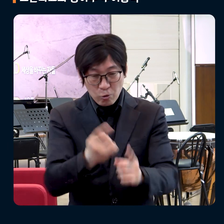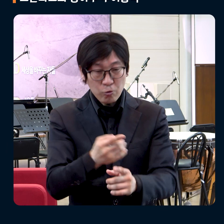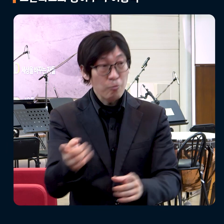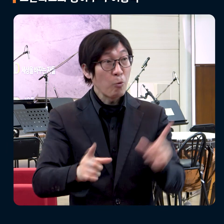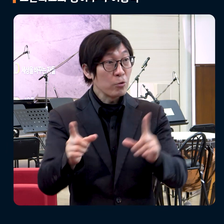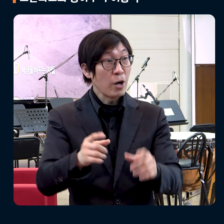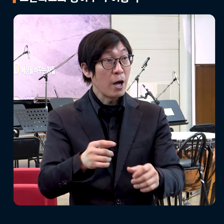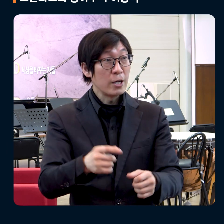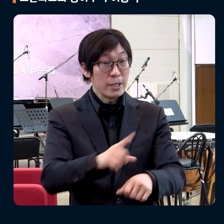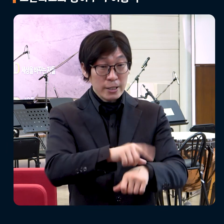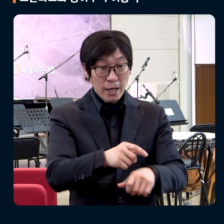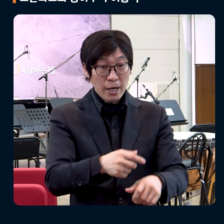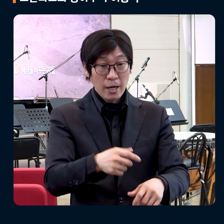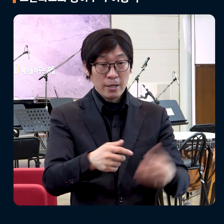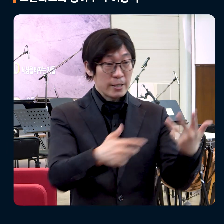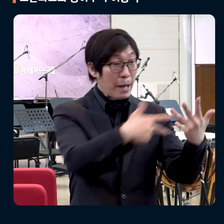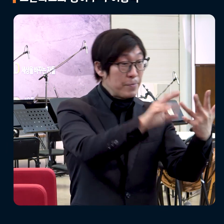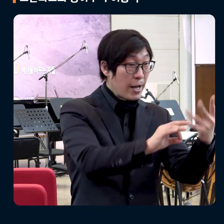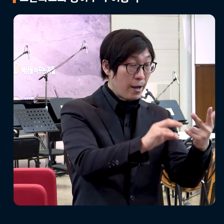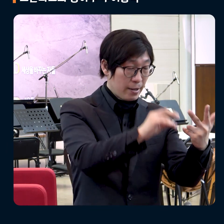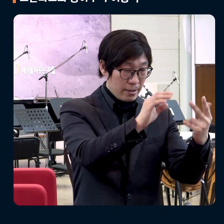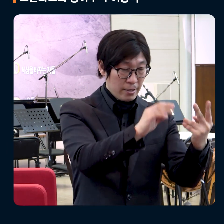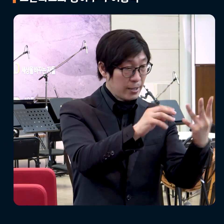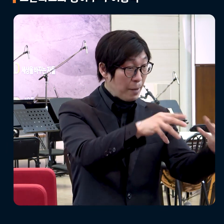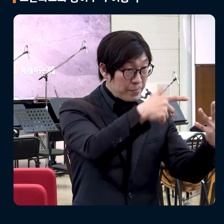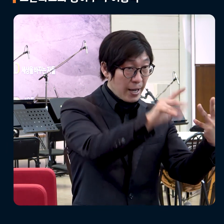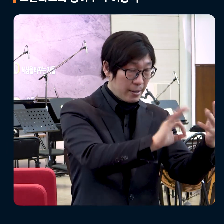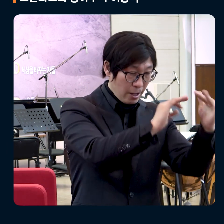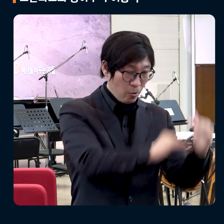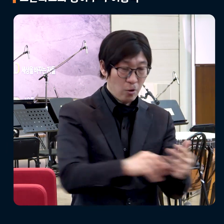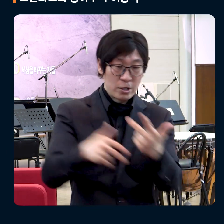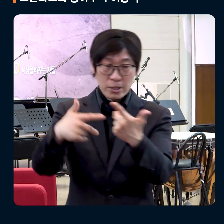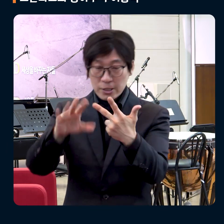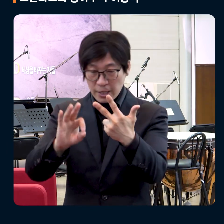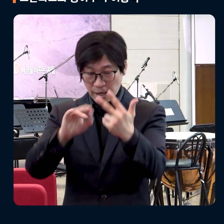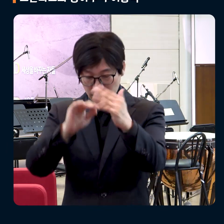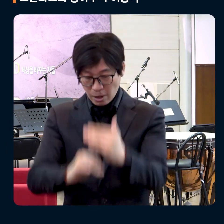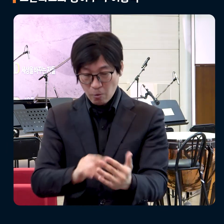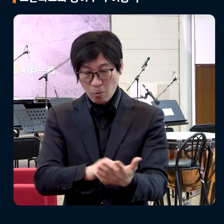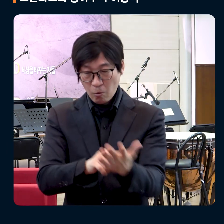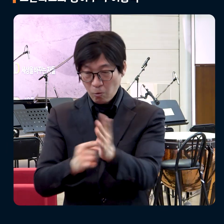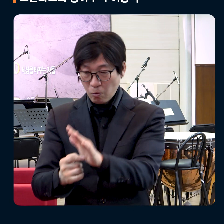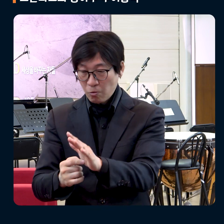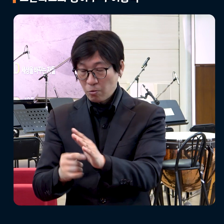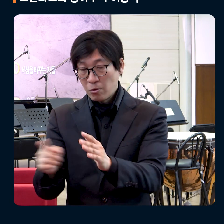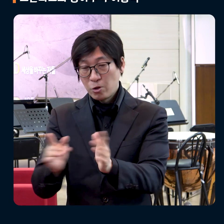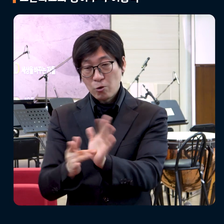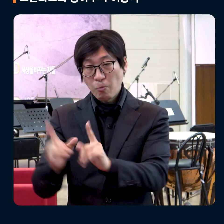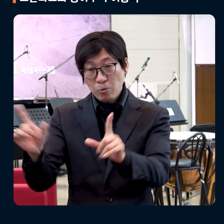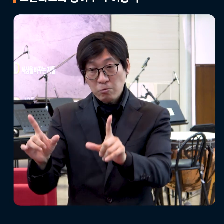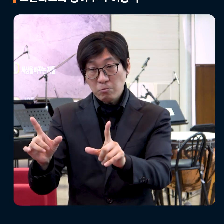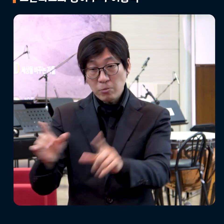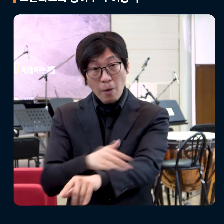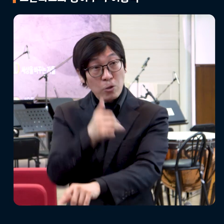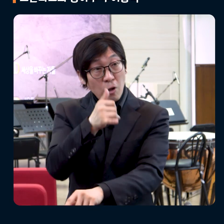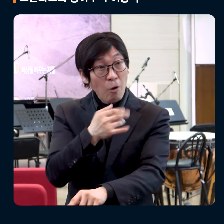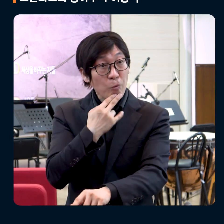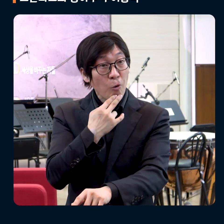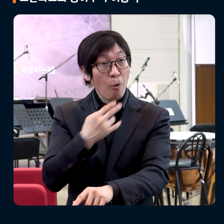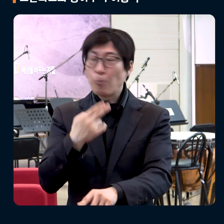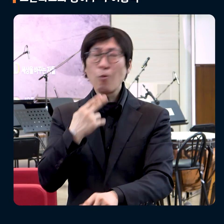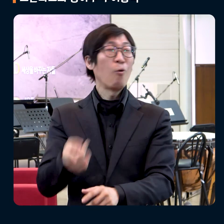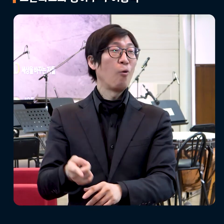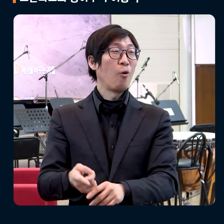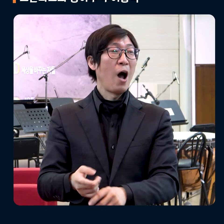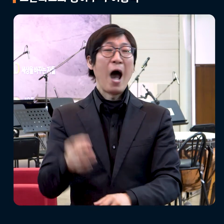사람들 도와주었거든요. 그들을 형제자매라 불렀거든요. 그러니까 자기가 보기에도 예수님은 잘못한 게 없는 거예요.